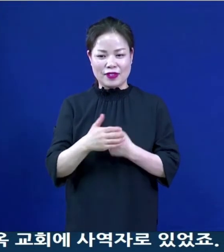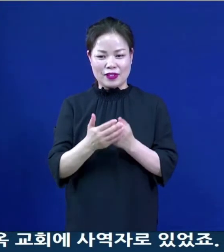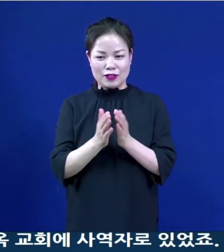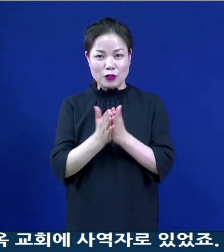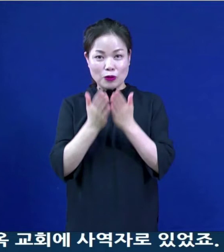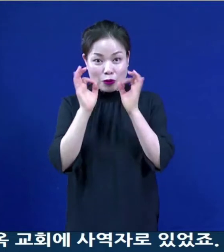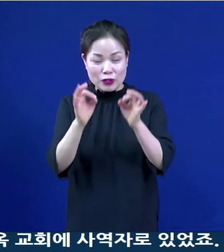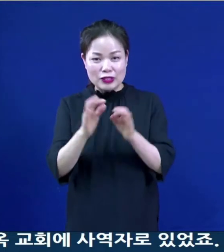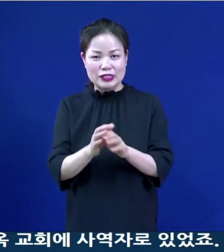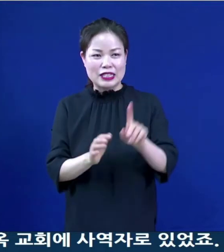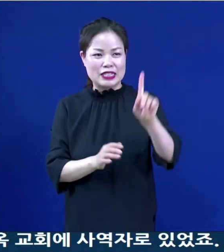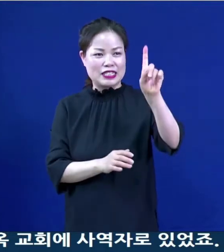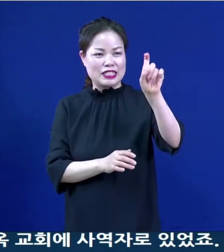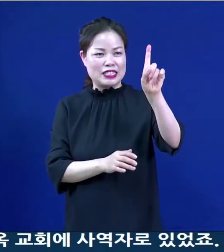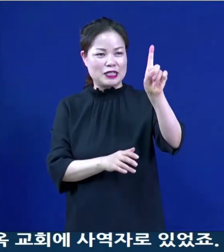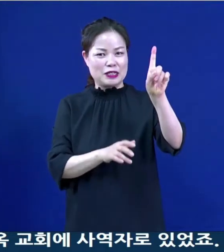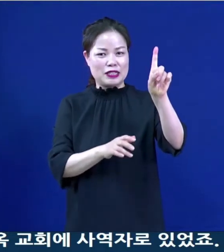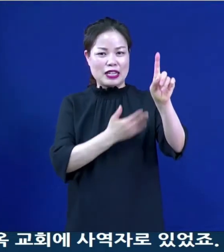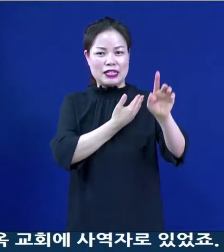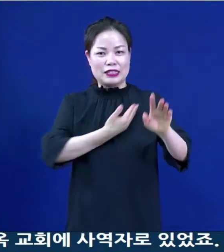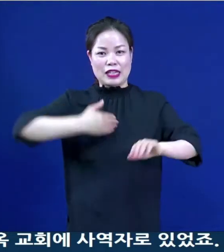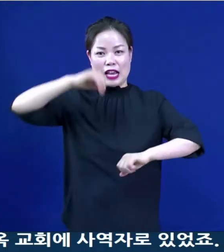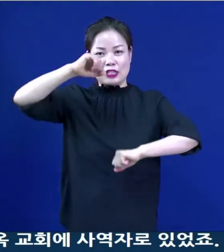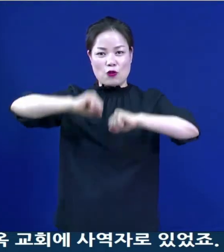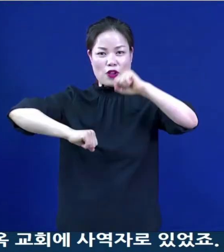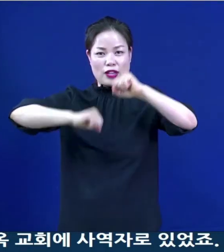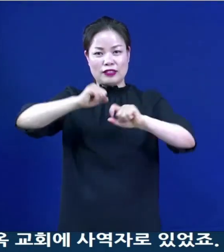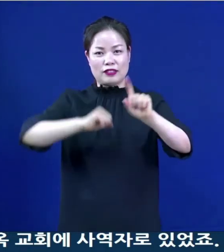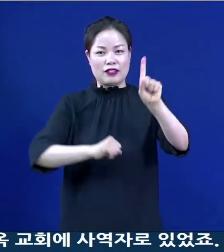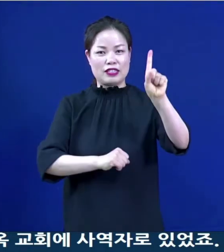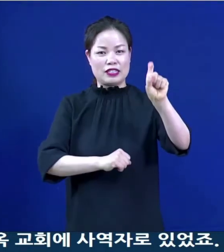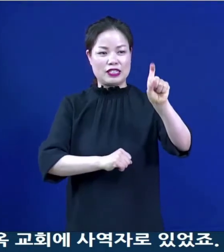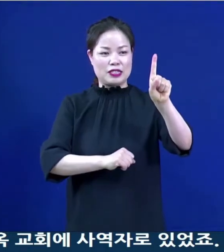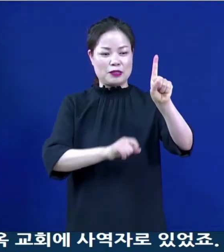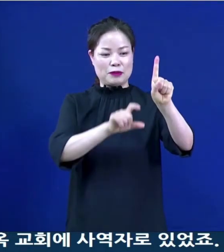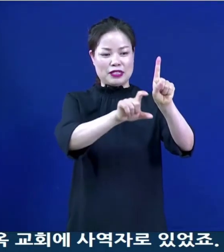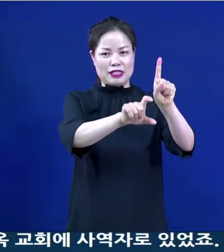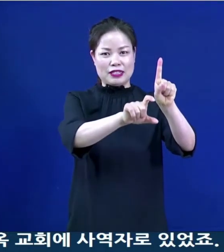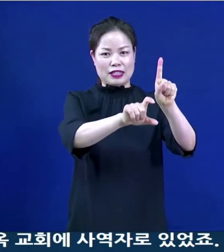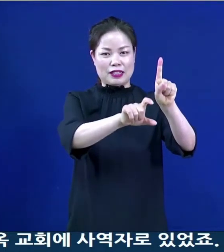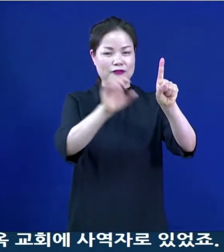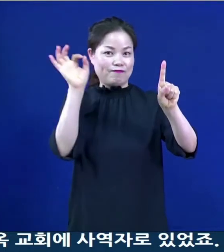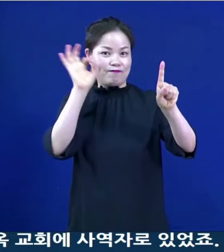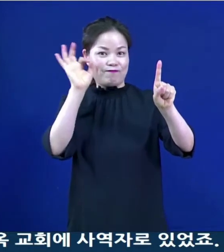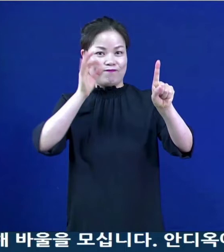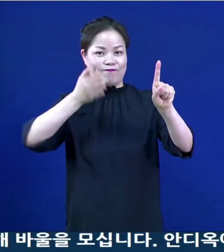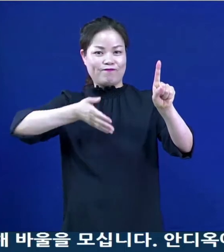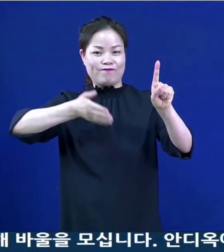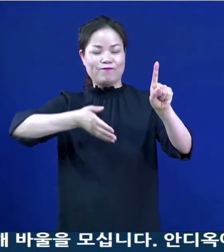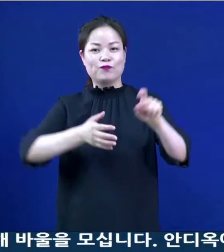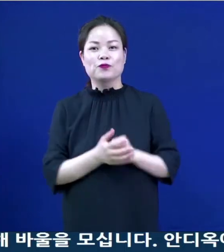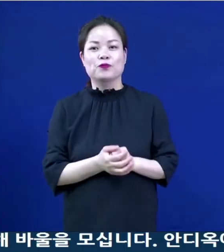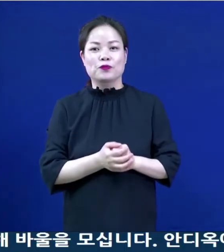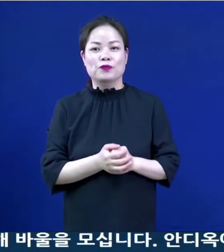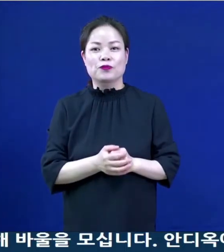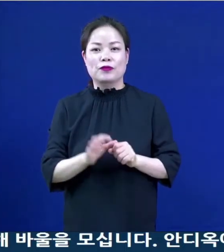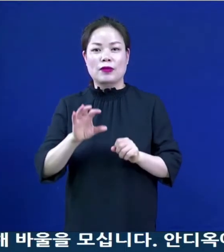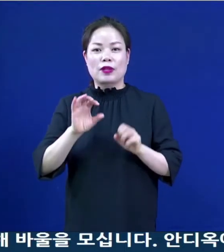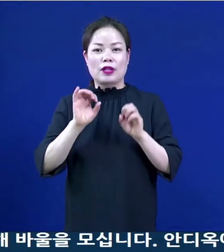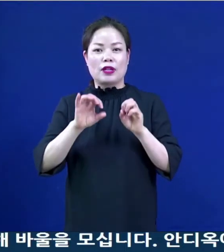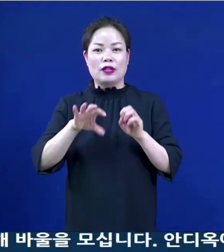되겠네요. 자, 11장으로 갑시다. 사도행전입니다. 11장. 사도행전 11장으로 가시면 안디옥